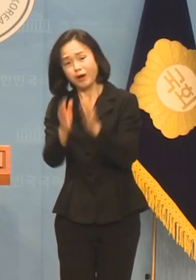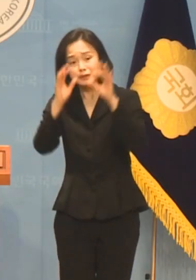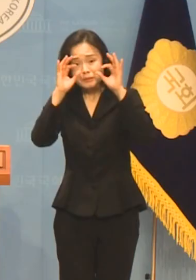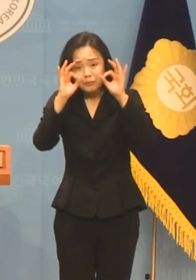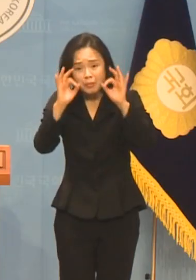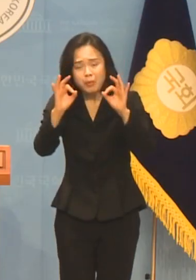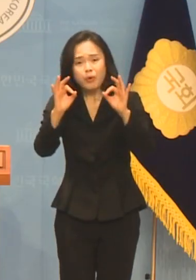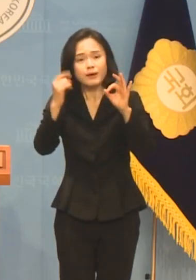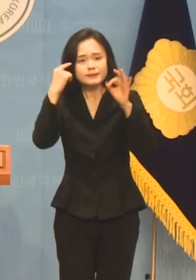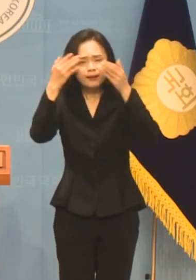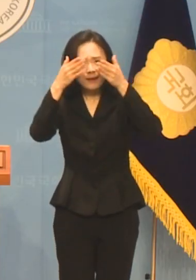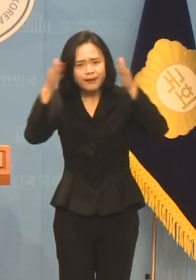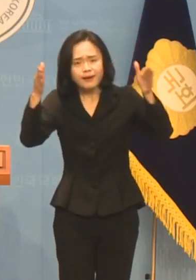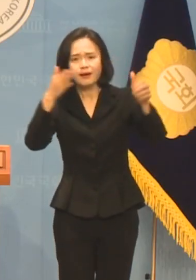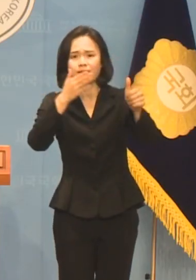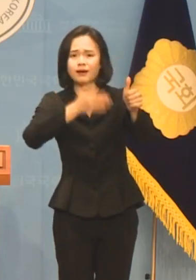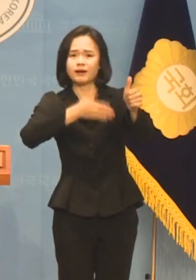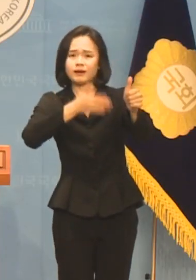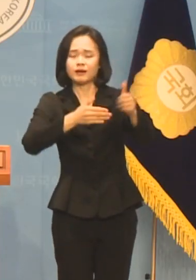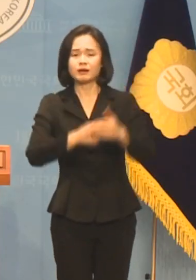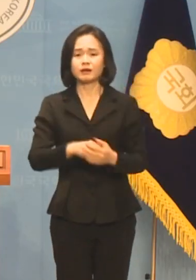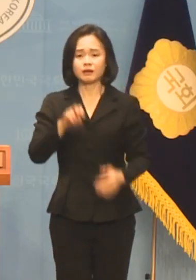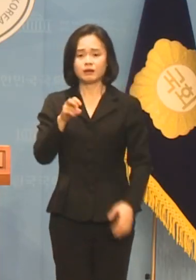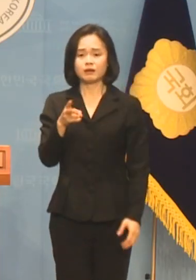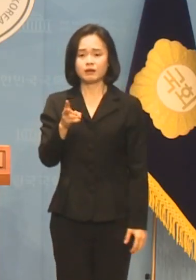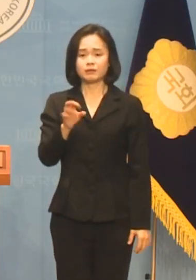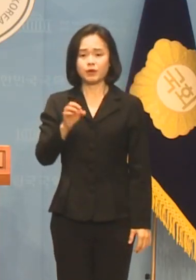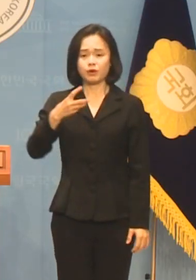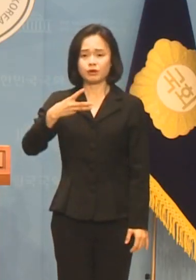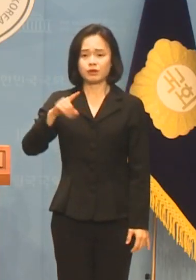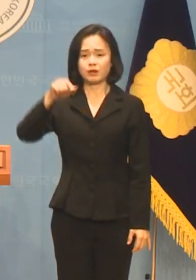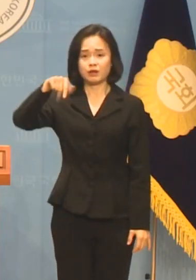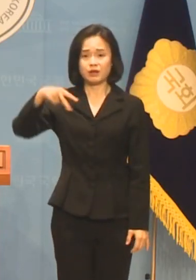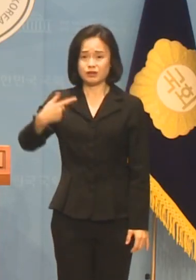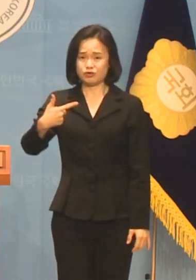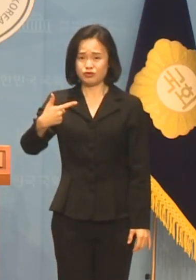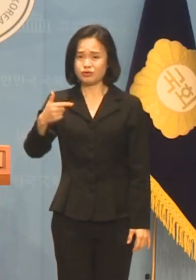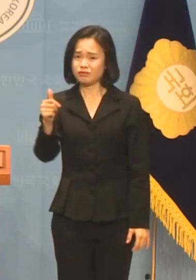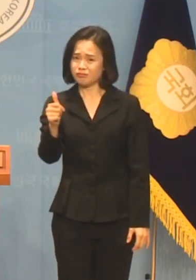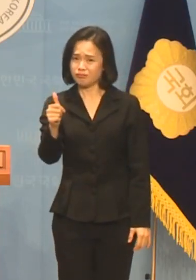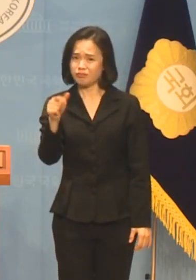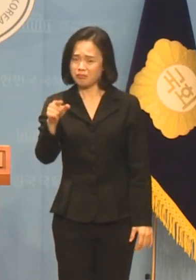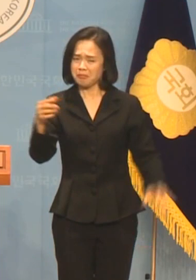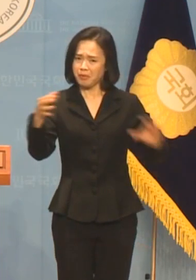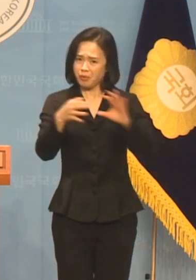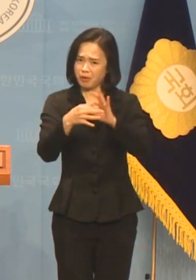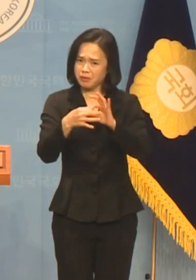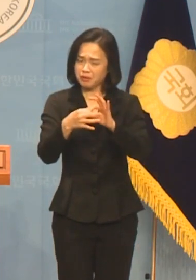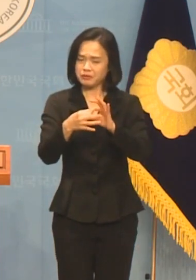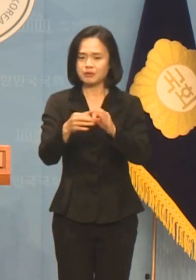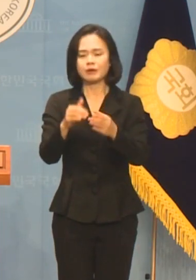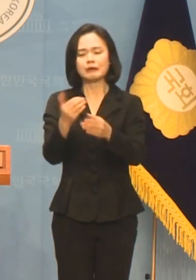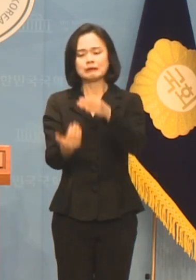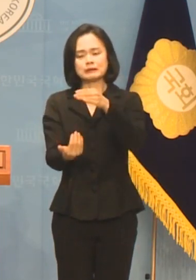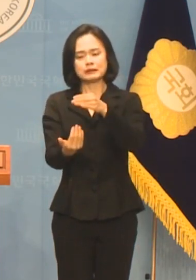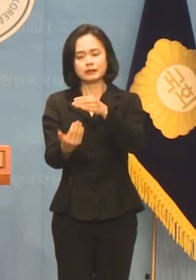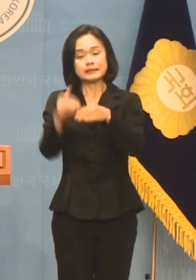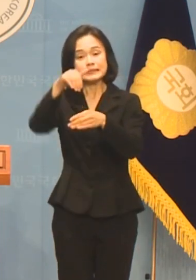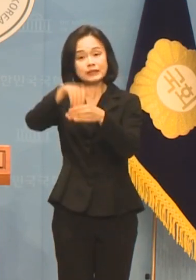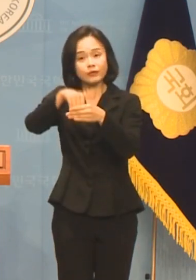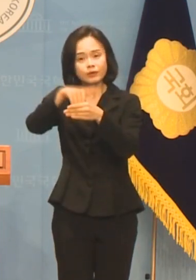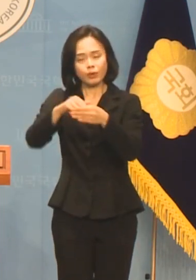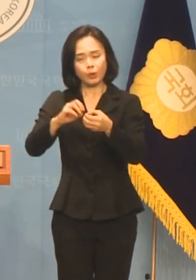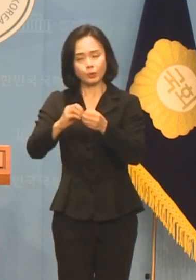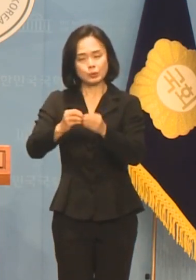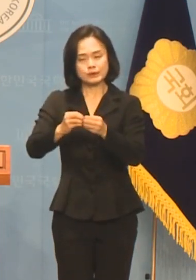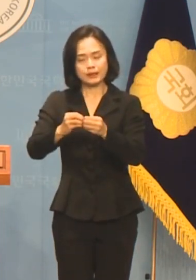인연 때문인지 선거 조작을 의심하게 된 계기가 될 수 있겠으나 그 이후 확증 편향으로 이뤄가게 된